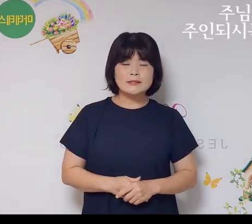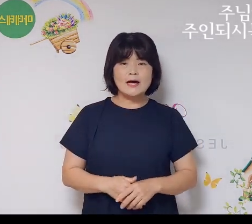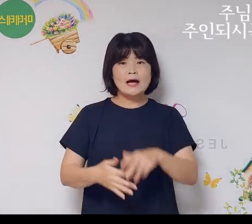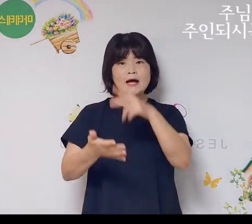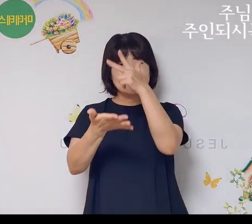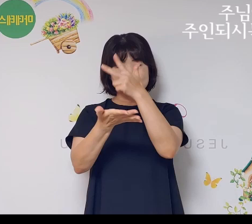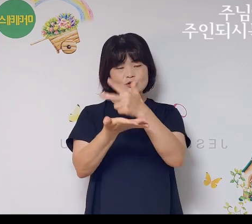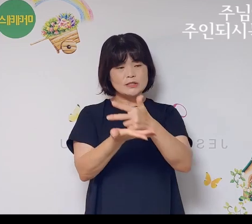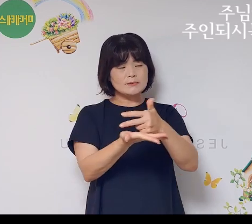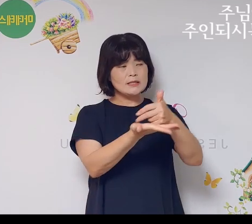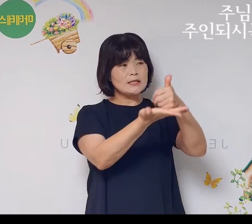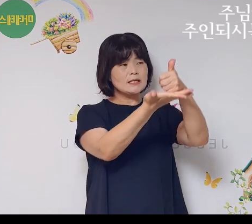연결합니다. 주님이